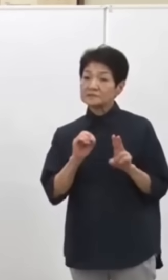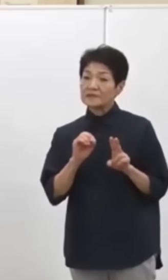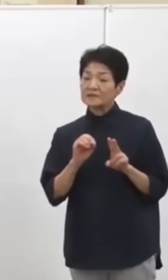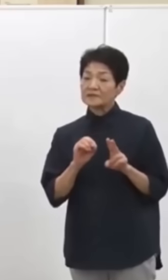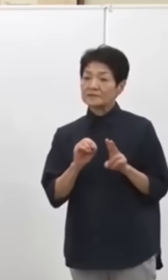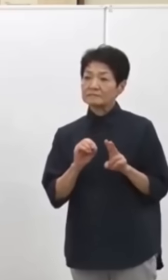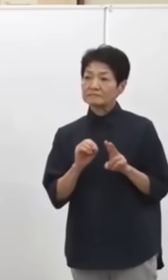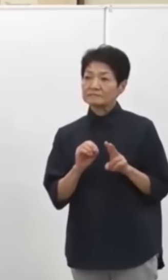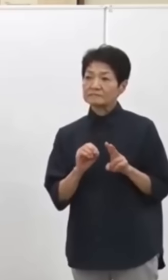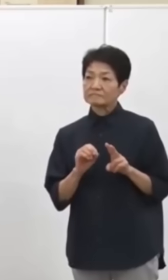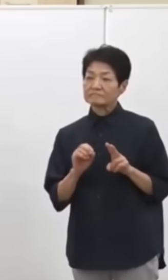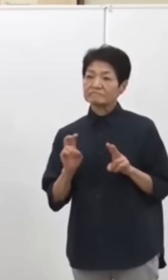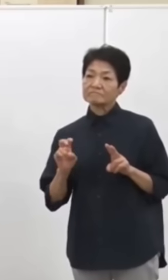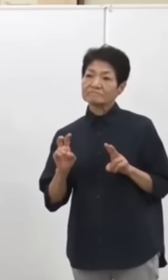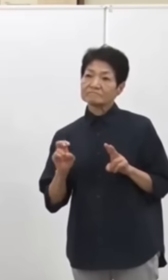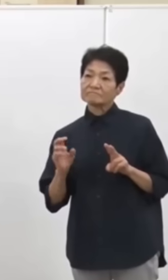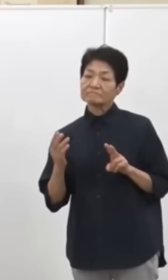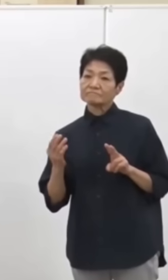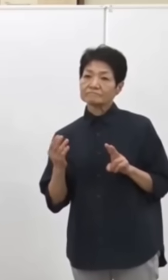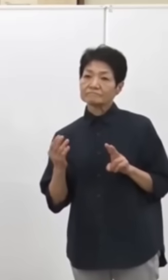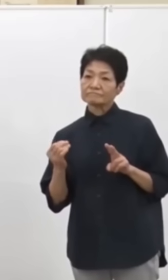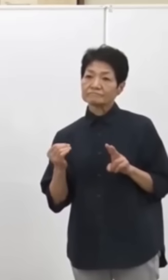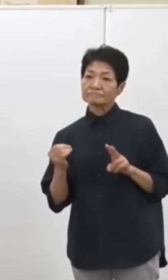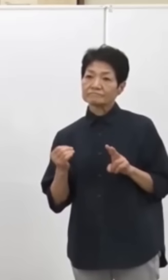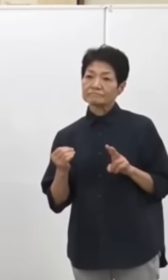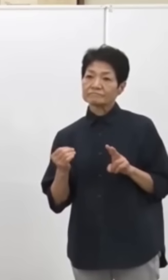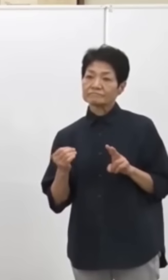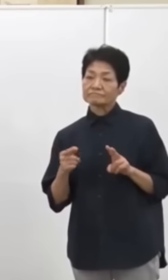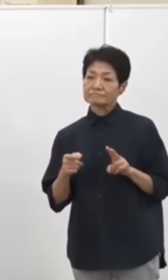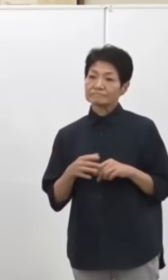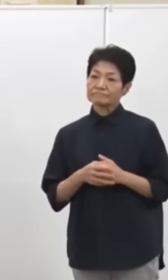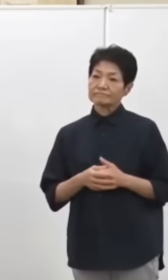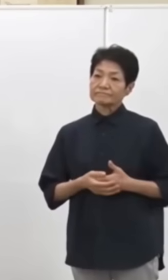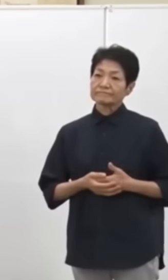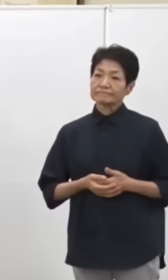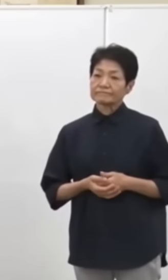2020、この骨子案が通ってですね、